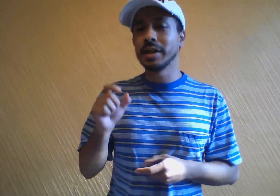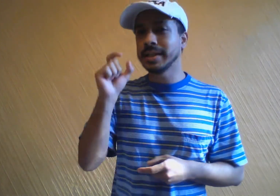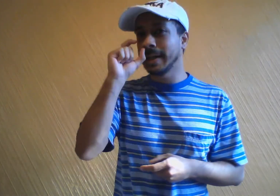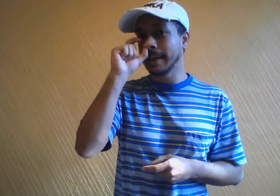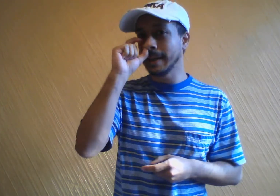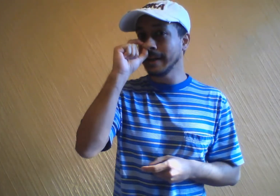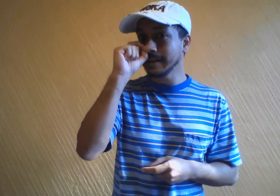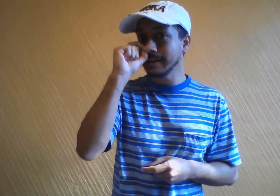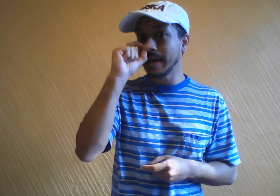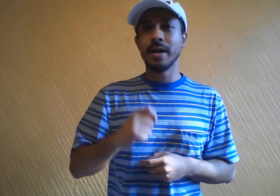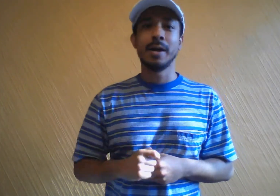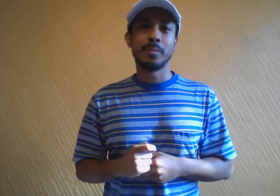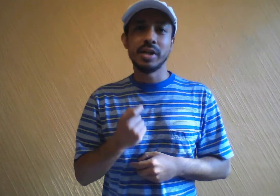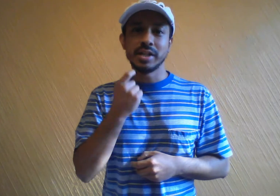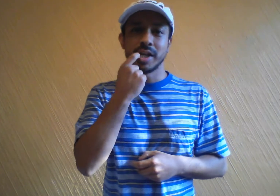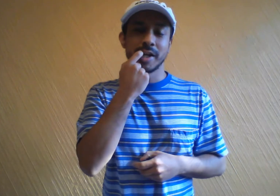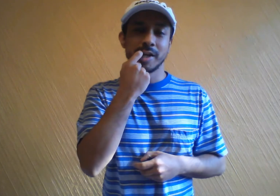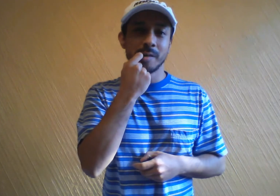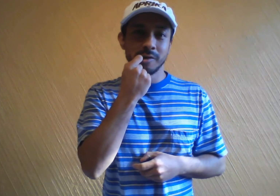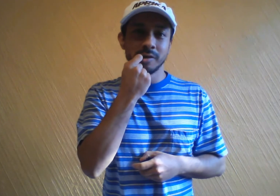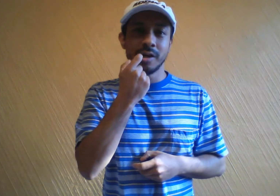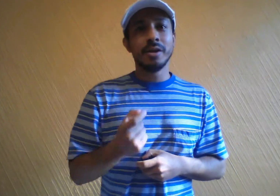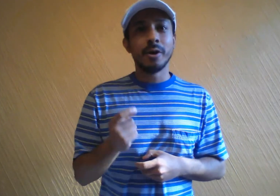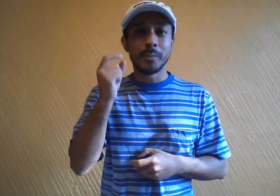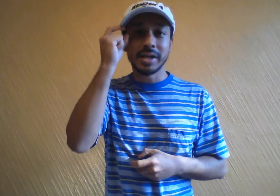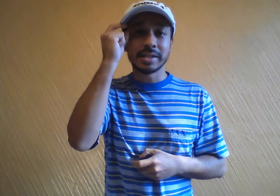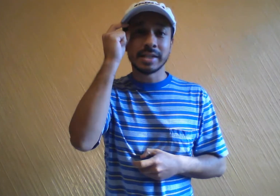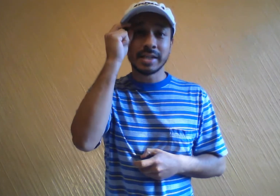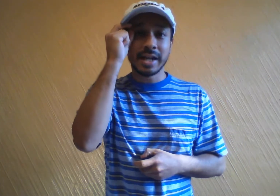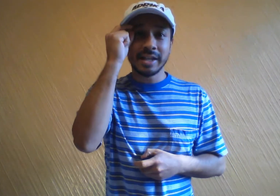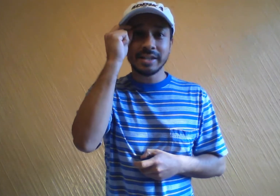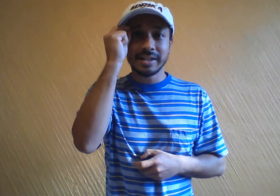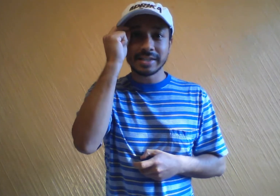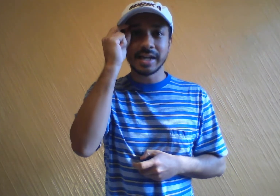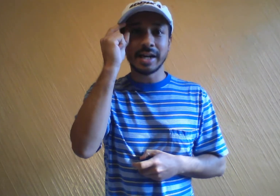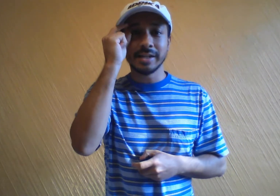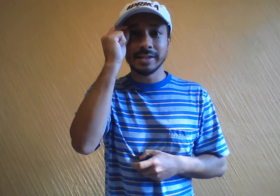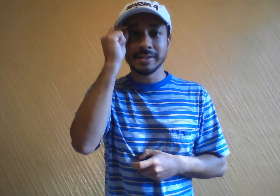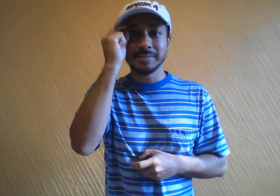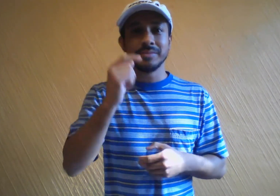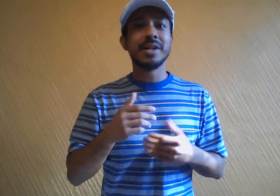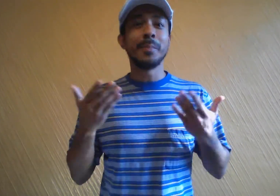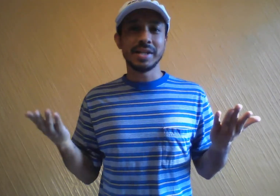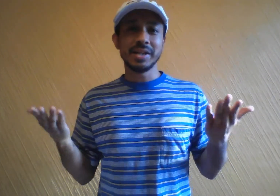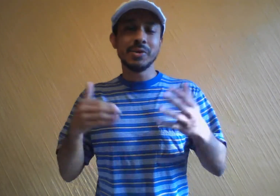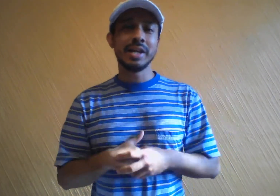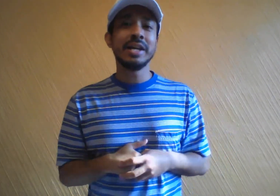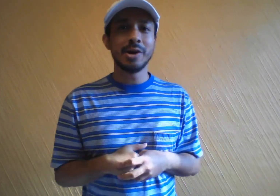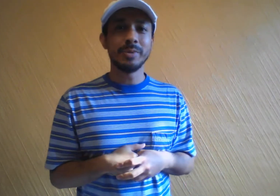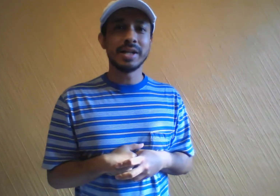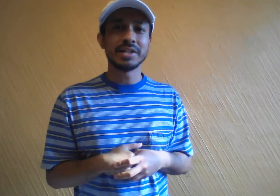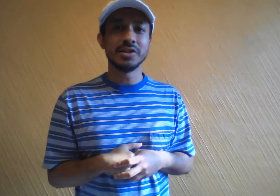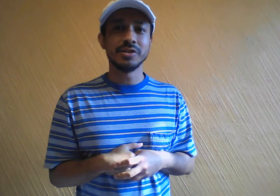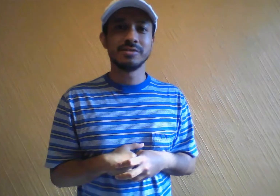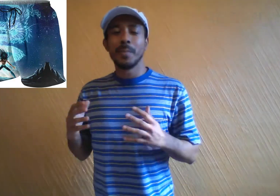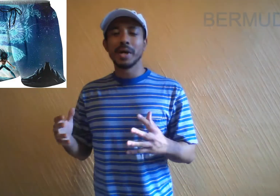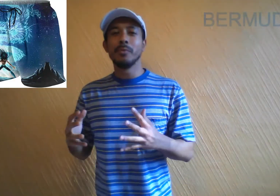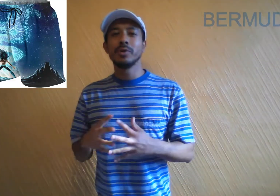podría ser en la nariz, podría ser en el labio, podría ser en la ceja, dependiendo de la ubicación.